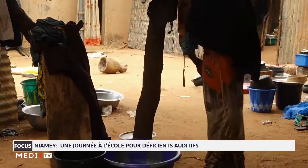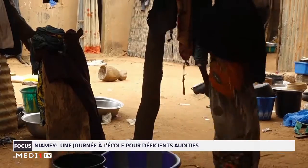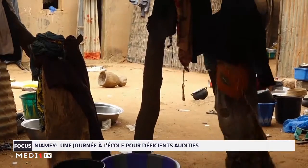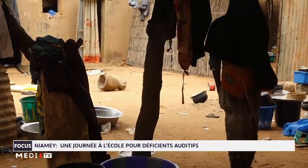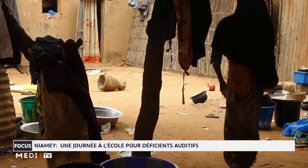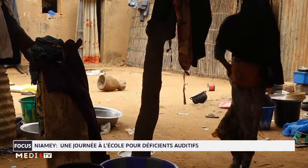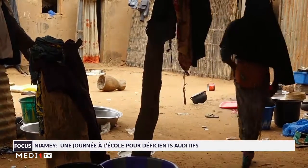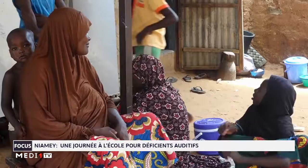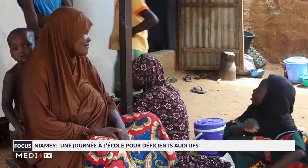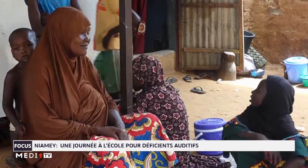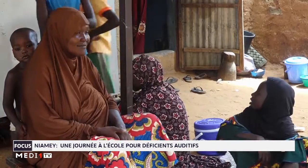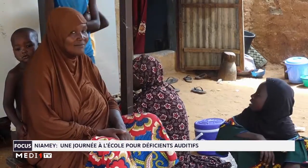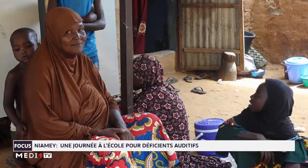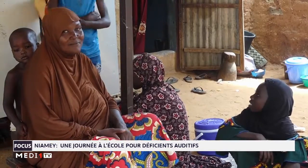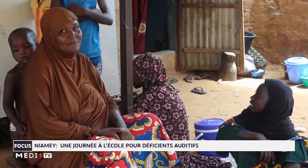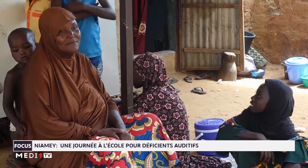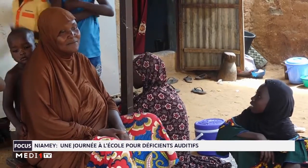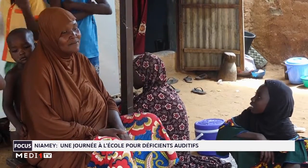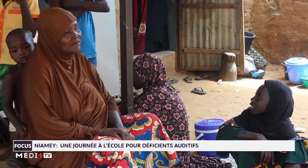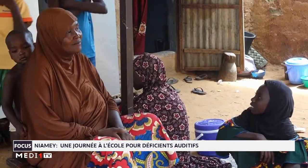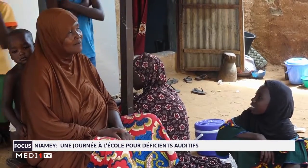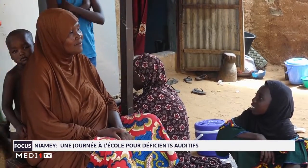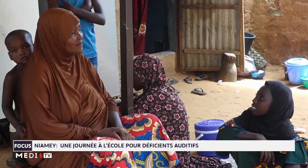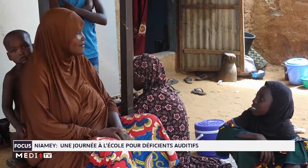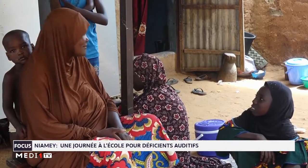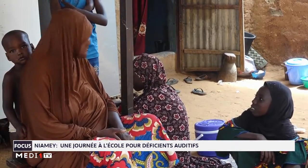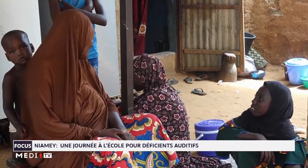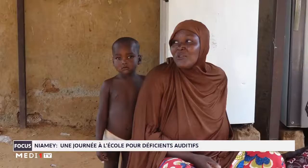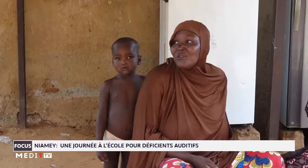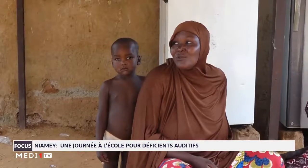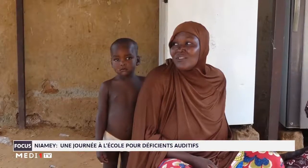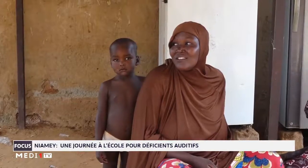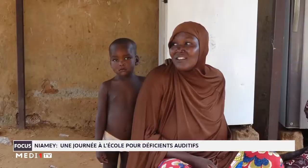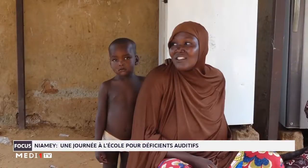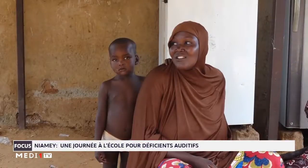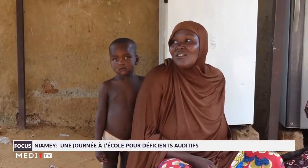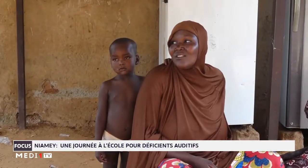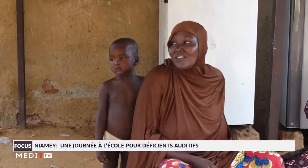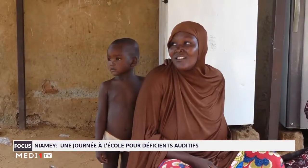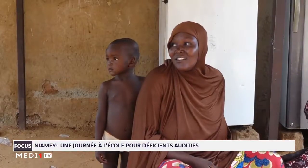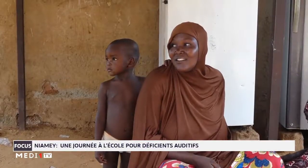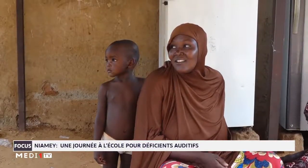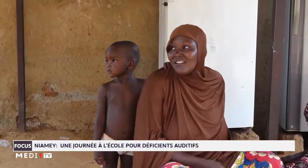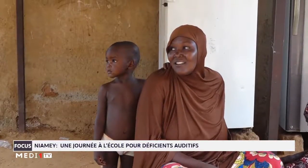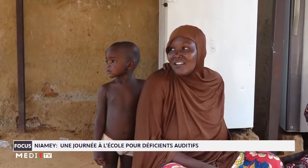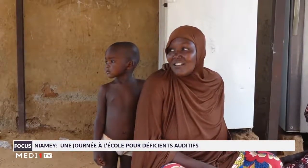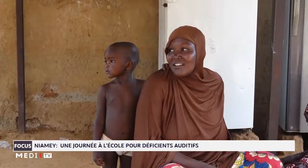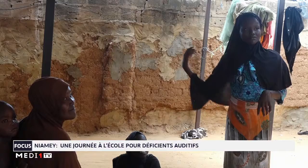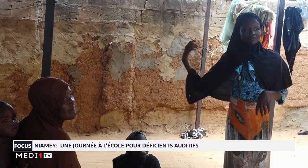de l'école. Auprès de sa mère, la jeune fille n'hésite pas à jouer les professeurs de langue. Et dans cette famille qui compte 5